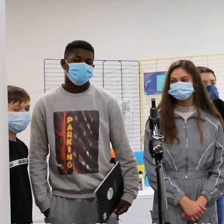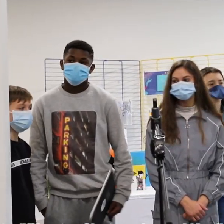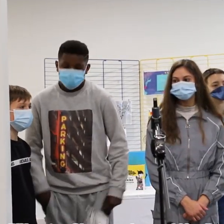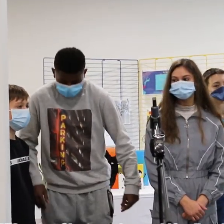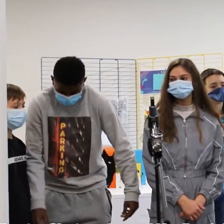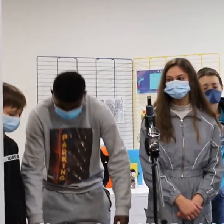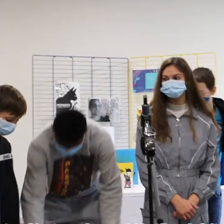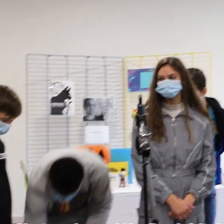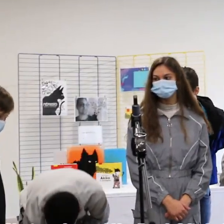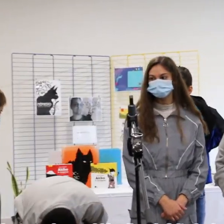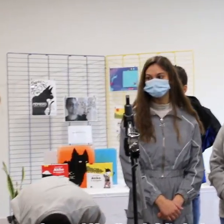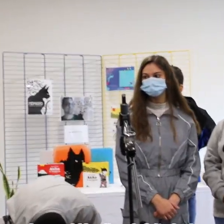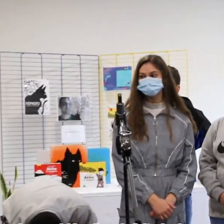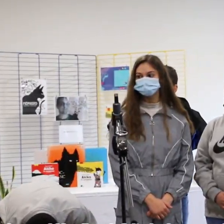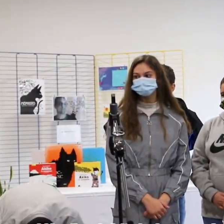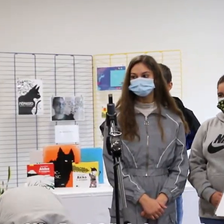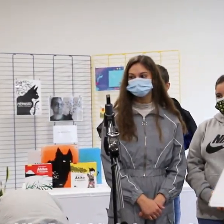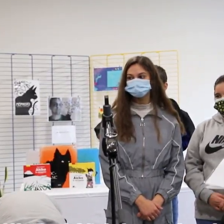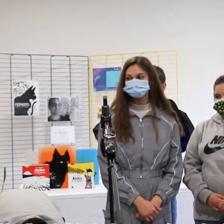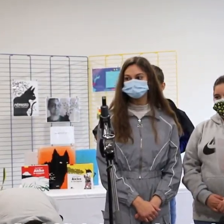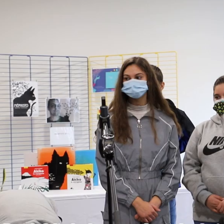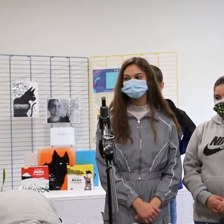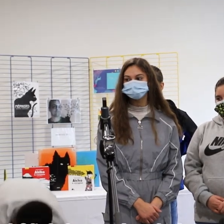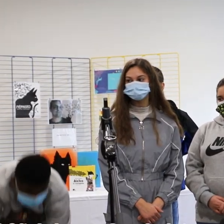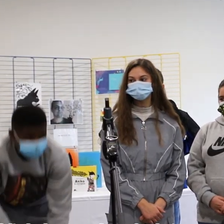chats parce qu'ils n'ont pas tous la même tête.